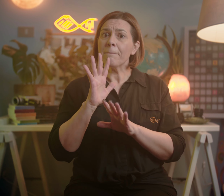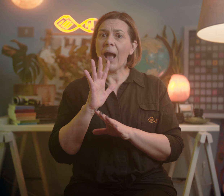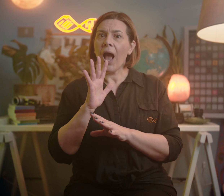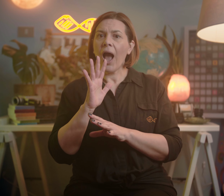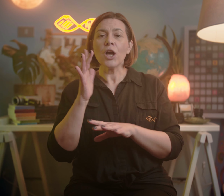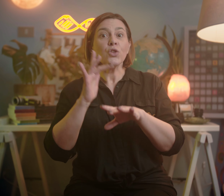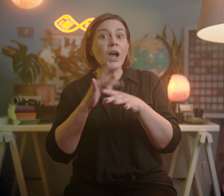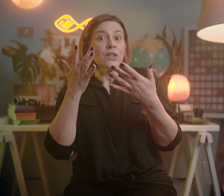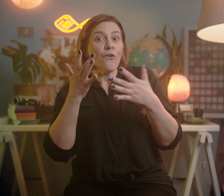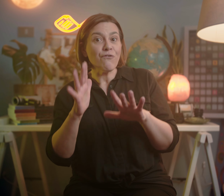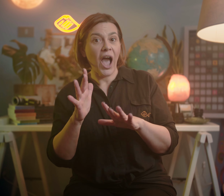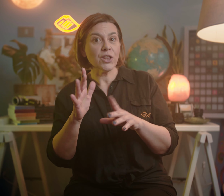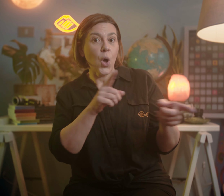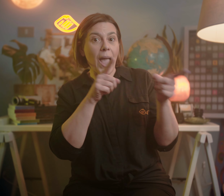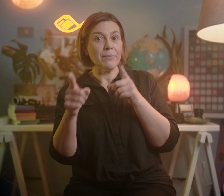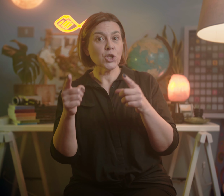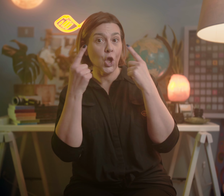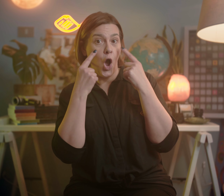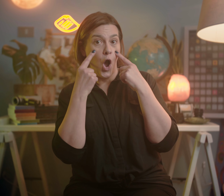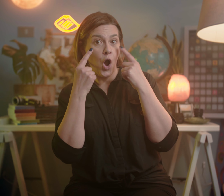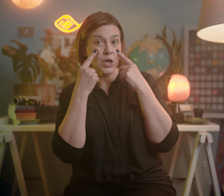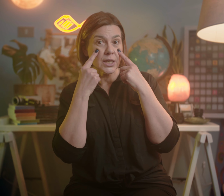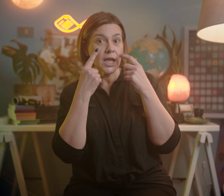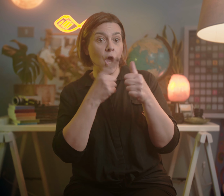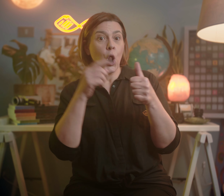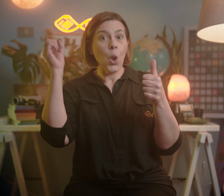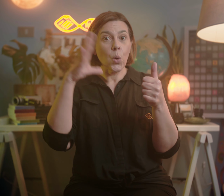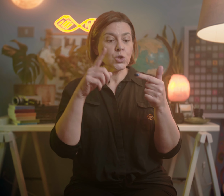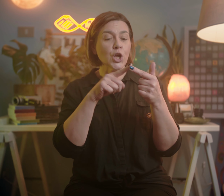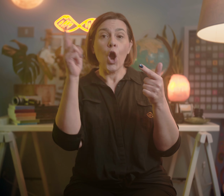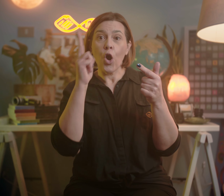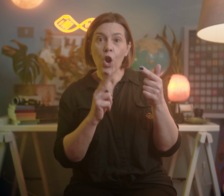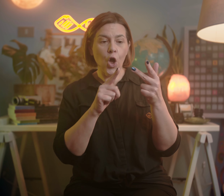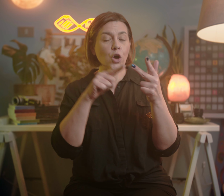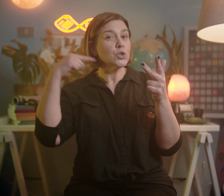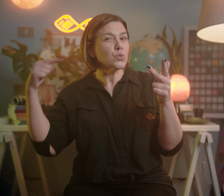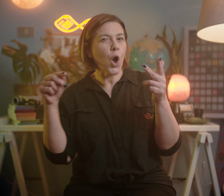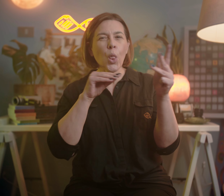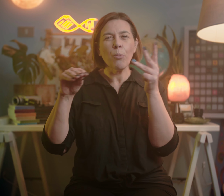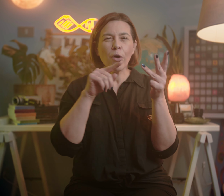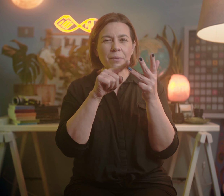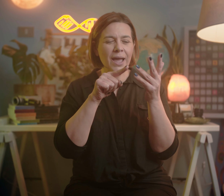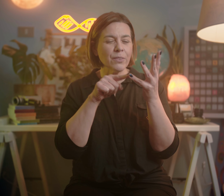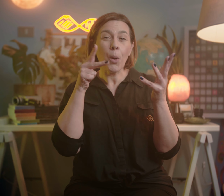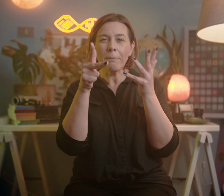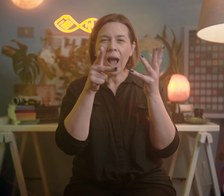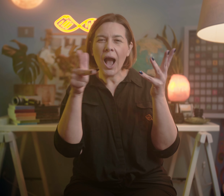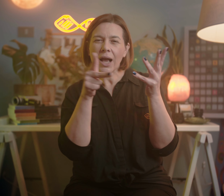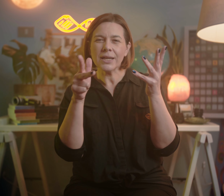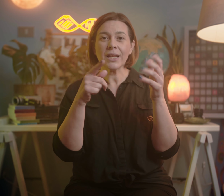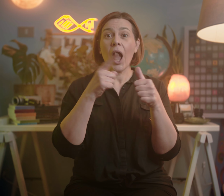abbiamo discusso nella puntata sugli occhi, anche da luce, colore, ma anche suono, movimenti e posizioni di macchina e